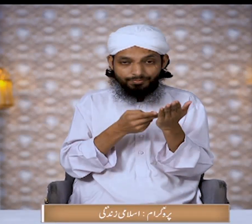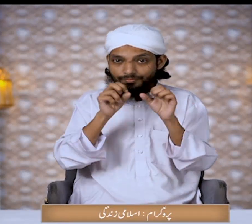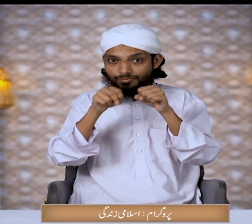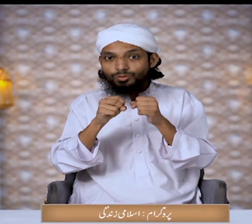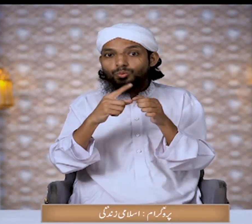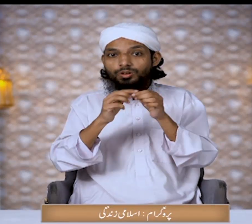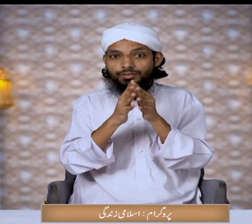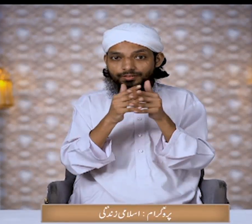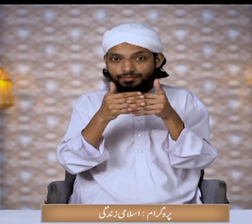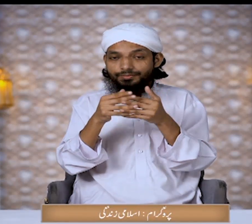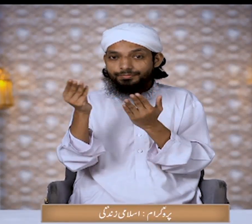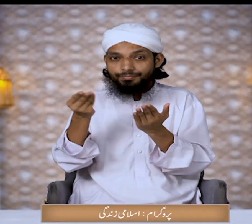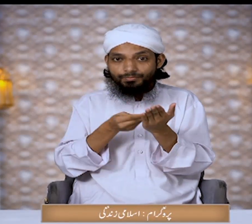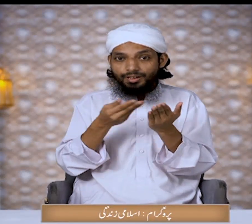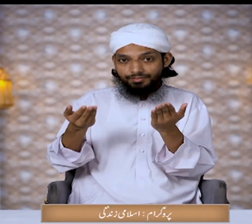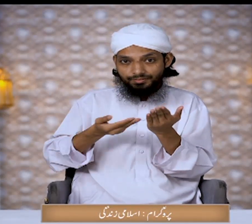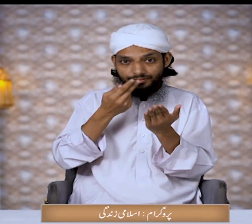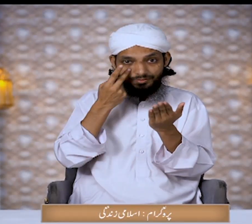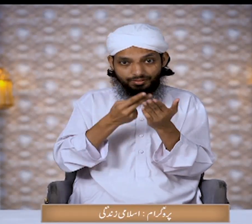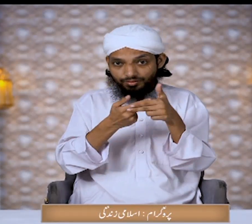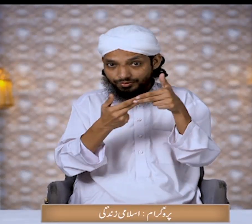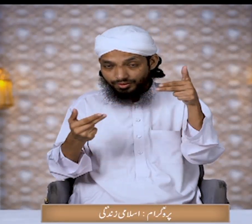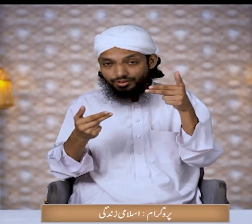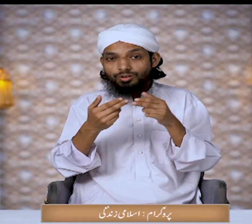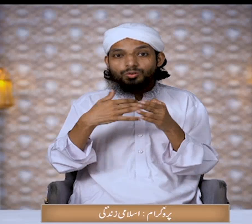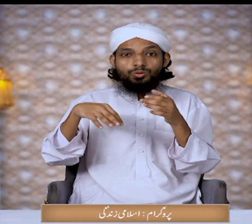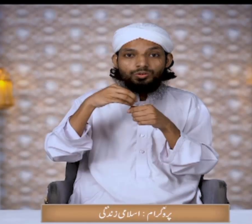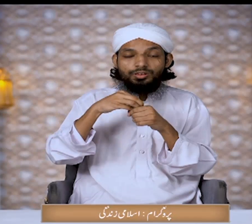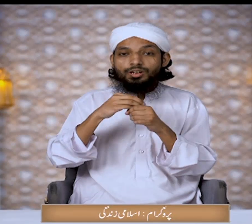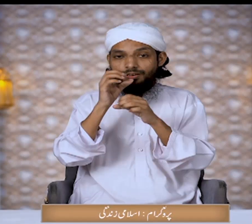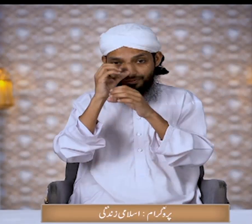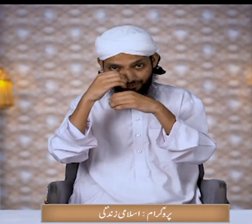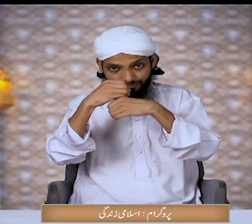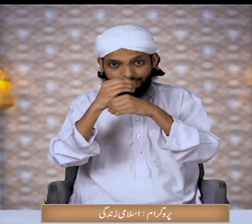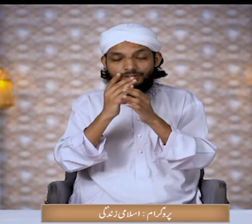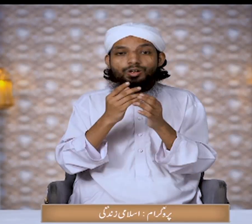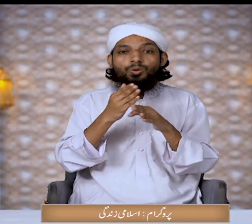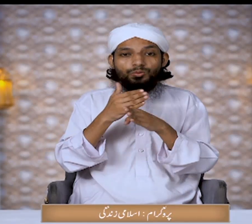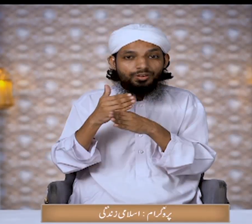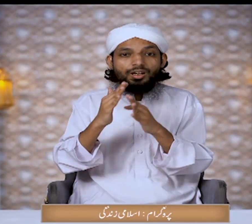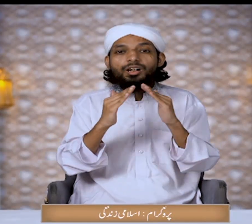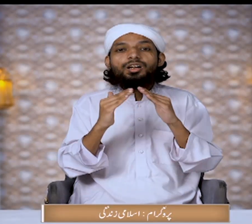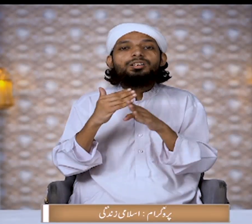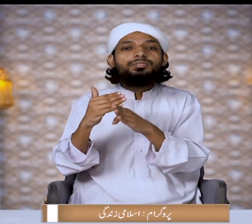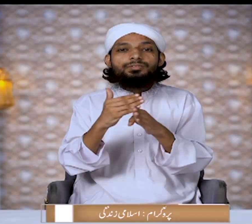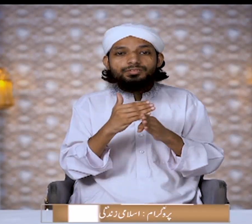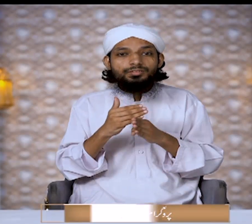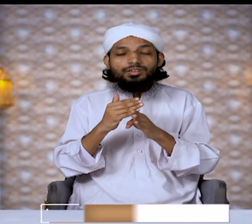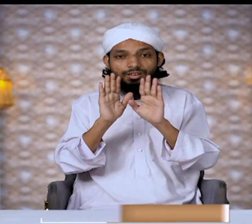فتاوی رضویہ میں قرآن و حدیث کی روشنی میں نت نئے مسائل حل کیے گئے ہیں۔ فن ریاضی اور علم توقیت کے ساتھ ساتھ علم میراث کے متعلق بھی نادر و نیاب